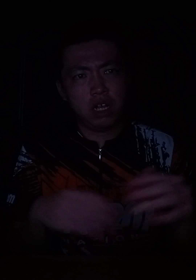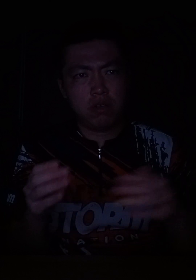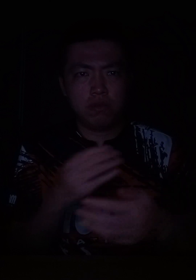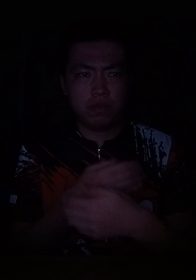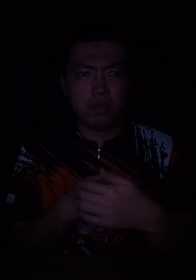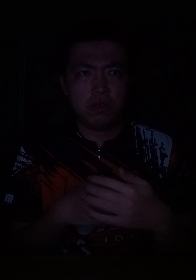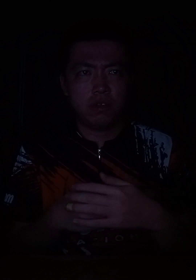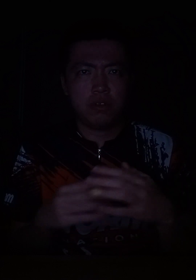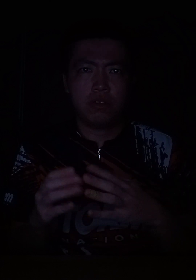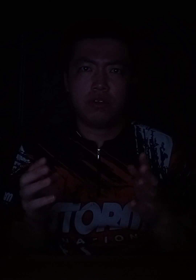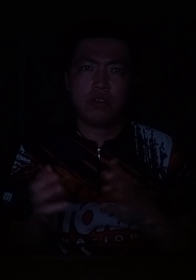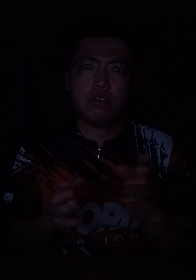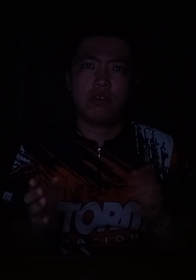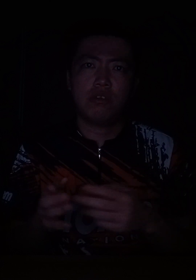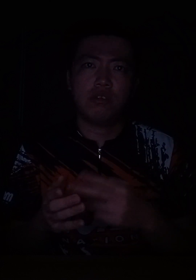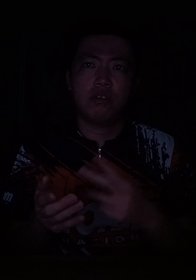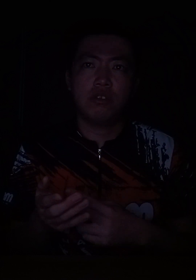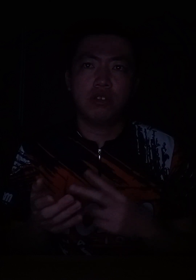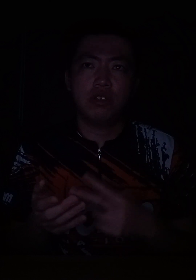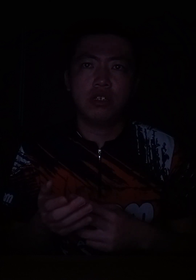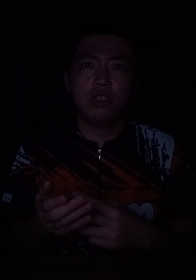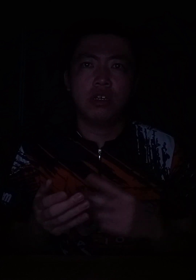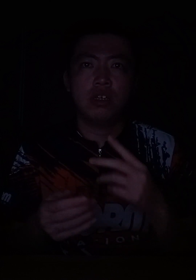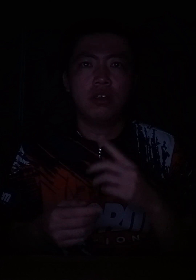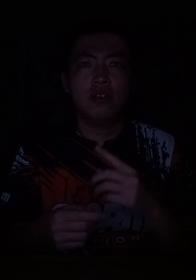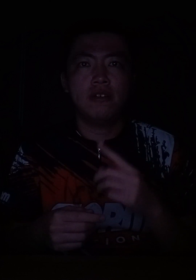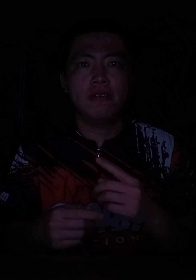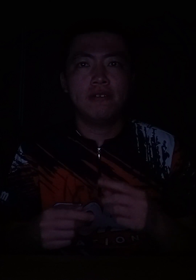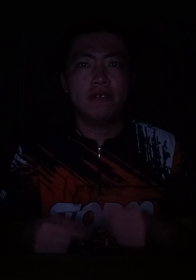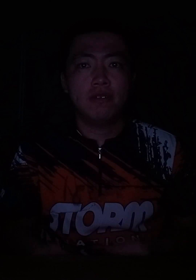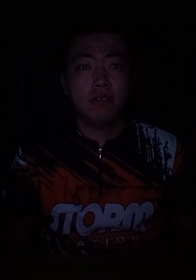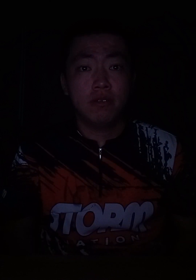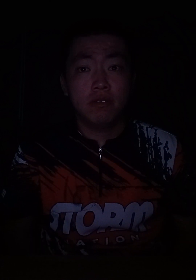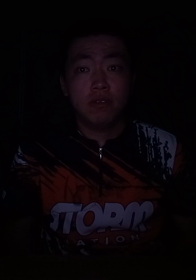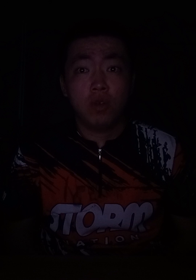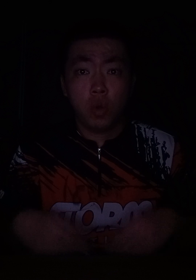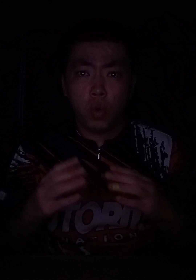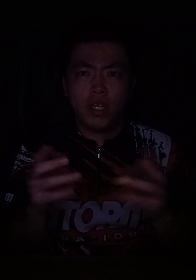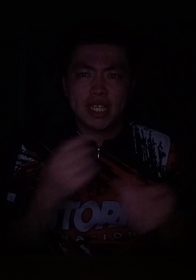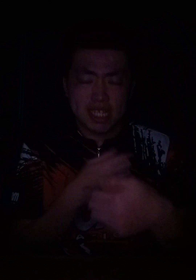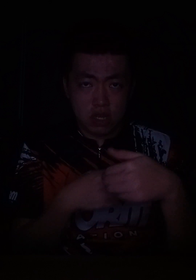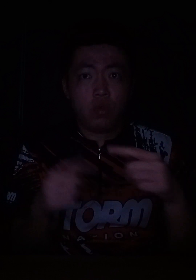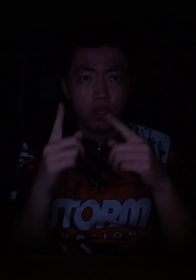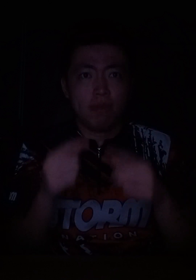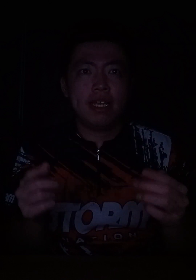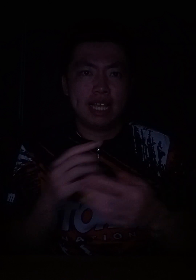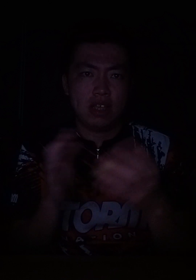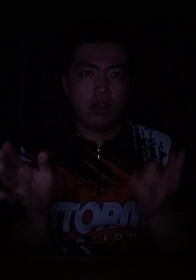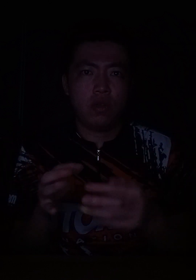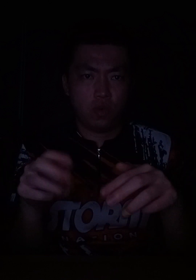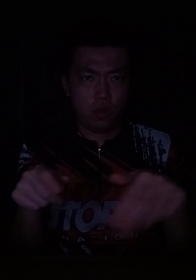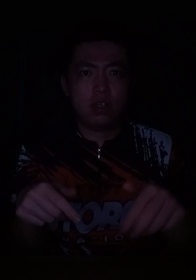되는데 조금 애매한 상황이 되어졌어요. 올 들어 지하철 1호선에서 발생한 선로 사망 사고는 모두